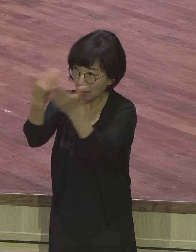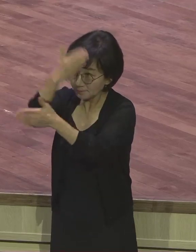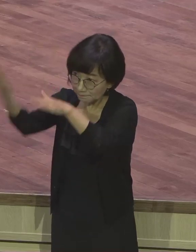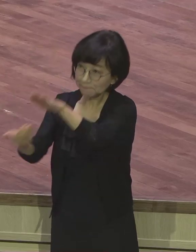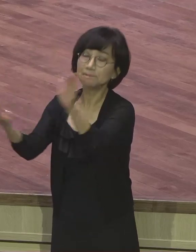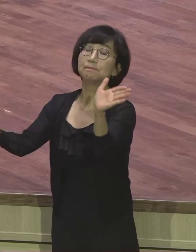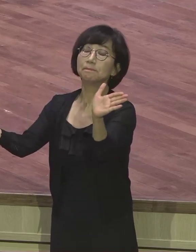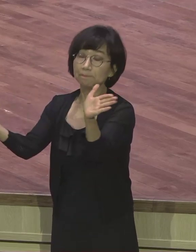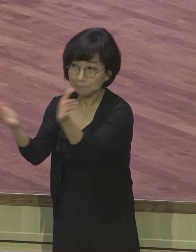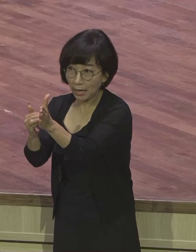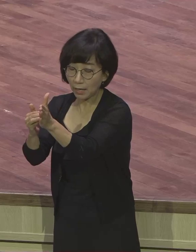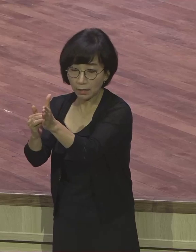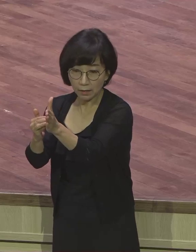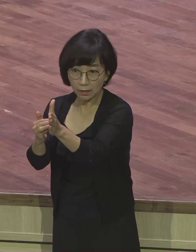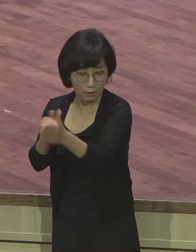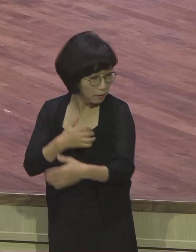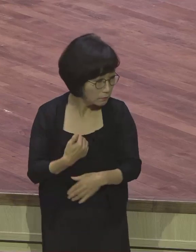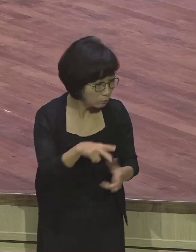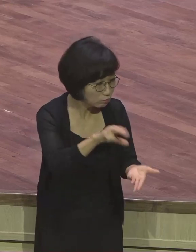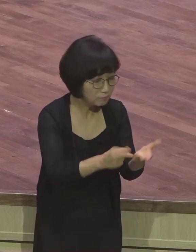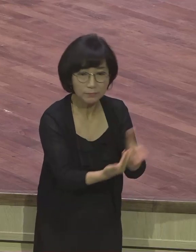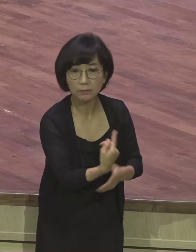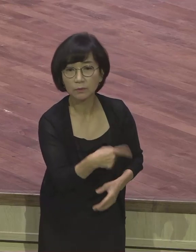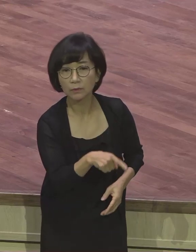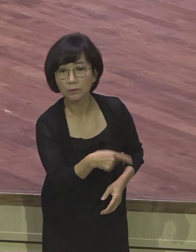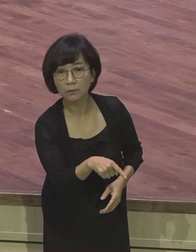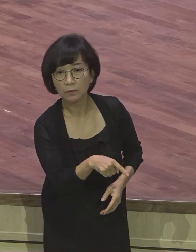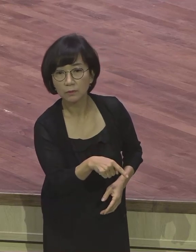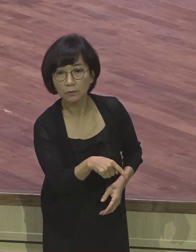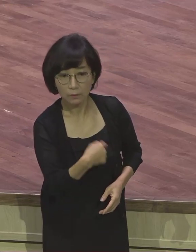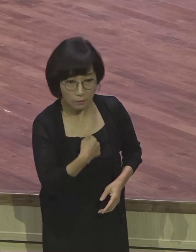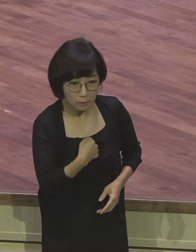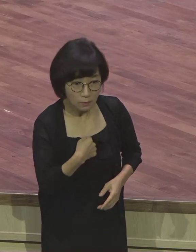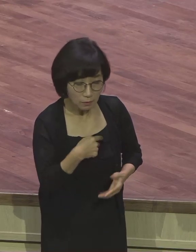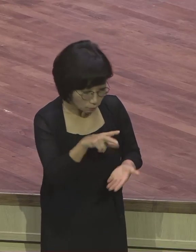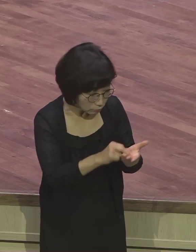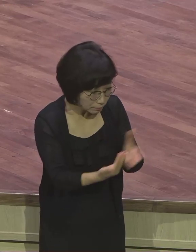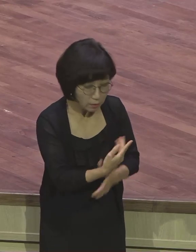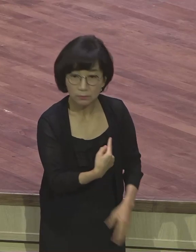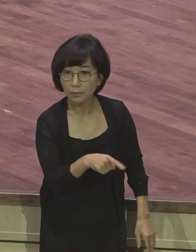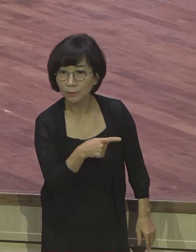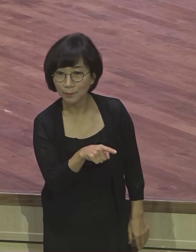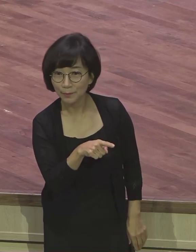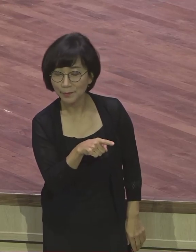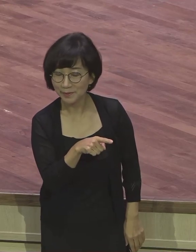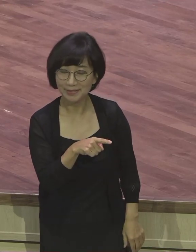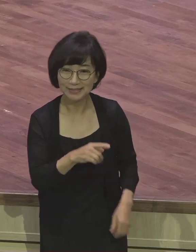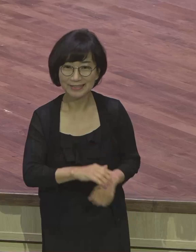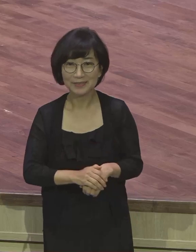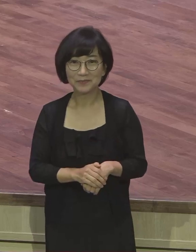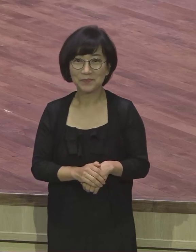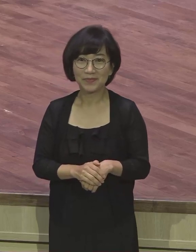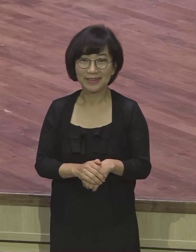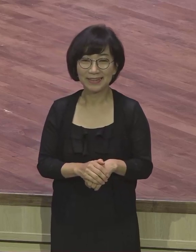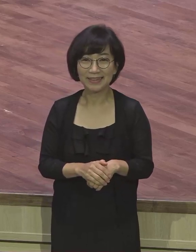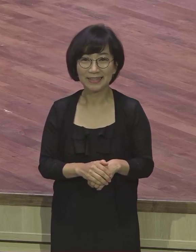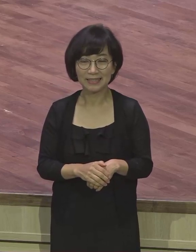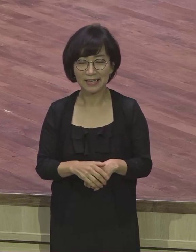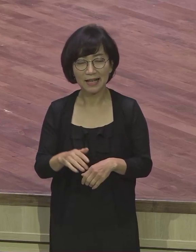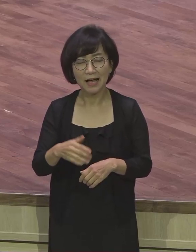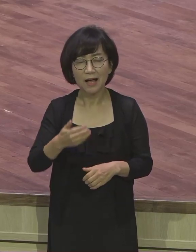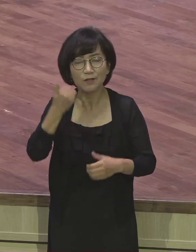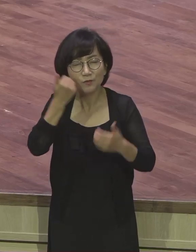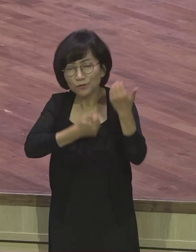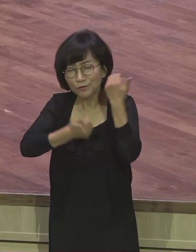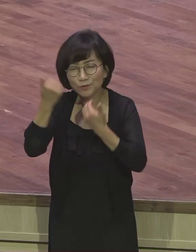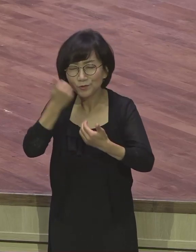이루었다. 다 끝냈다 그랬다. 다. 그래서 끝났는데 왜 나는 문제가 또 오냐? 언제나 누구에게나 문제 오게